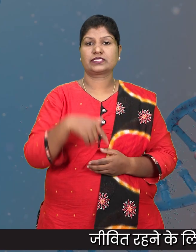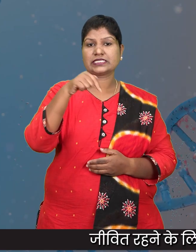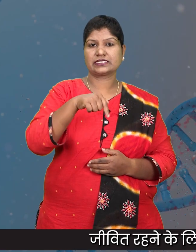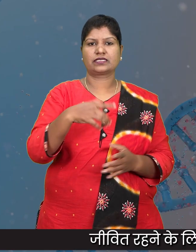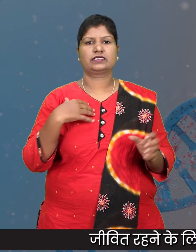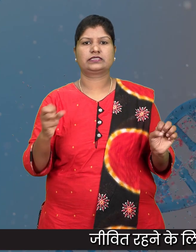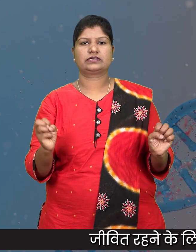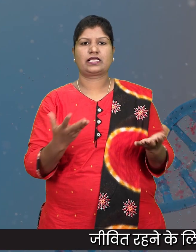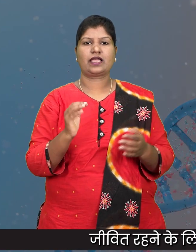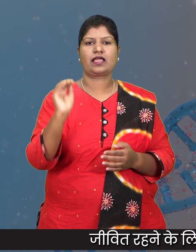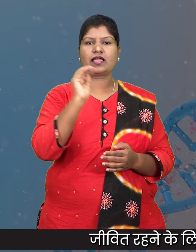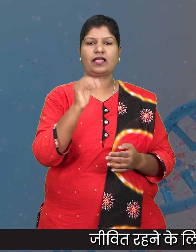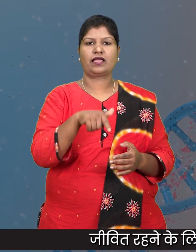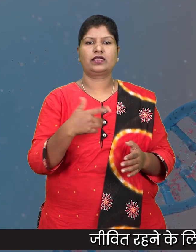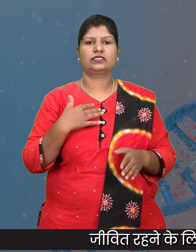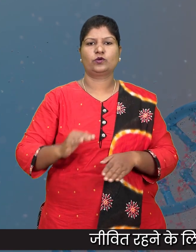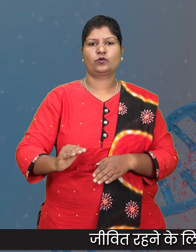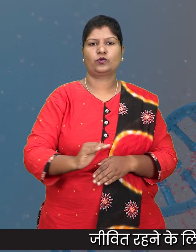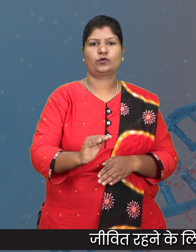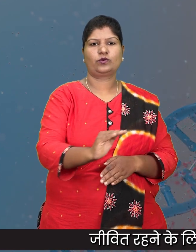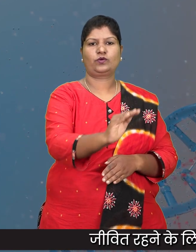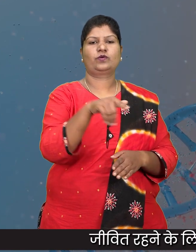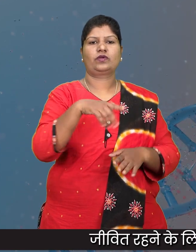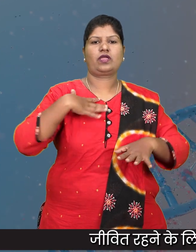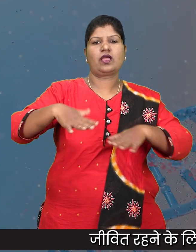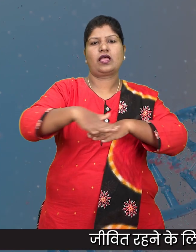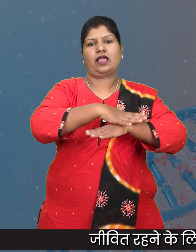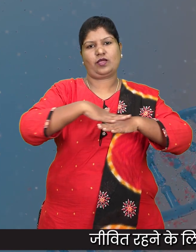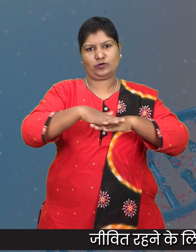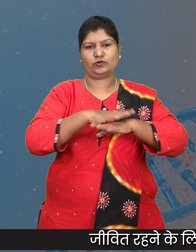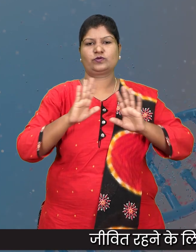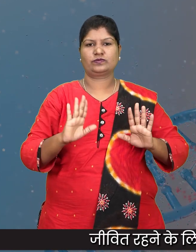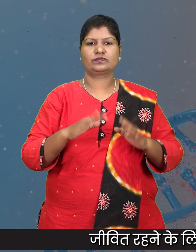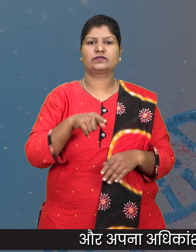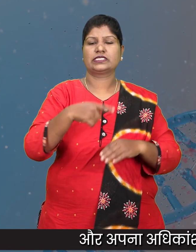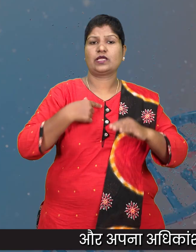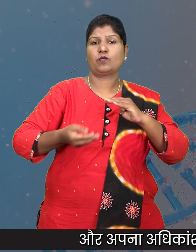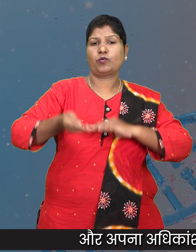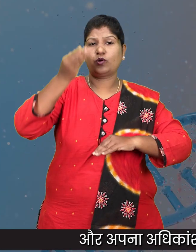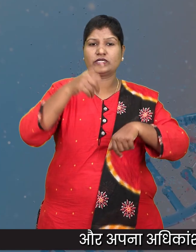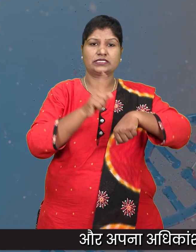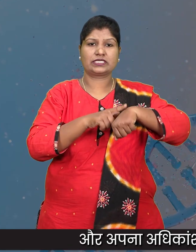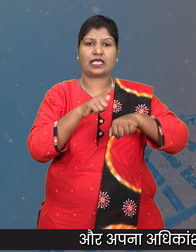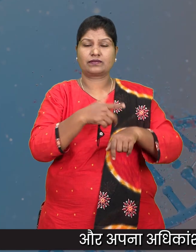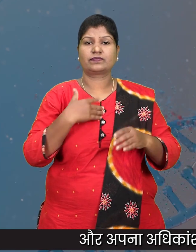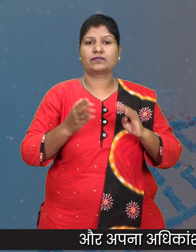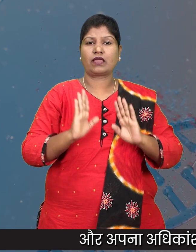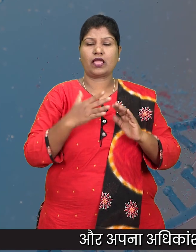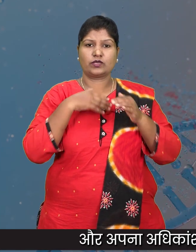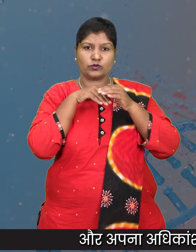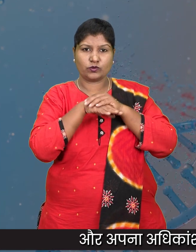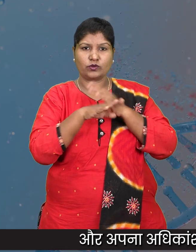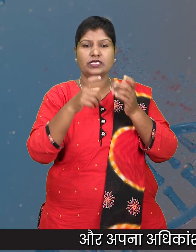जीवित रहने के लिए उन्होंने जमीन पर रेंगना शुरू कर दिया और अपना अधिकांश